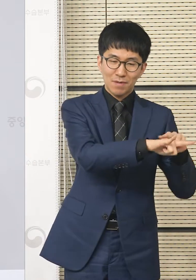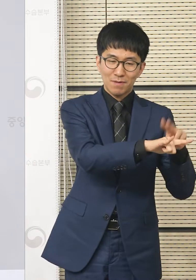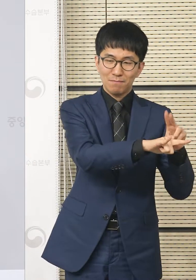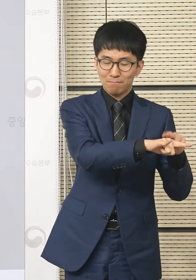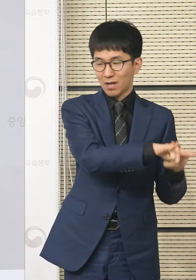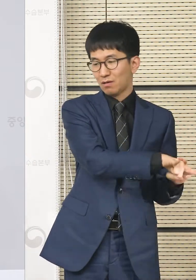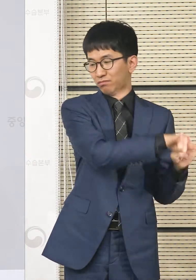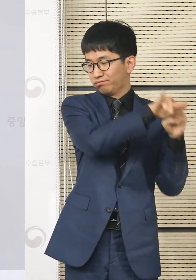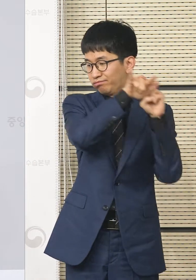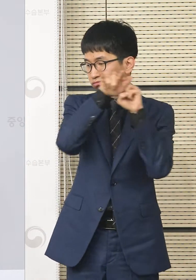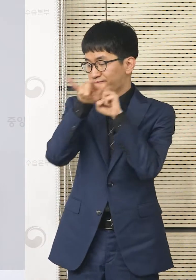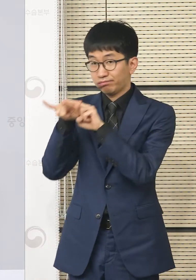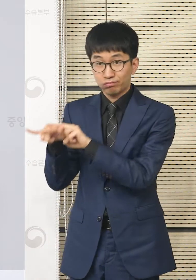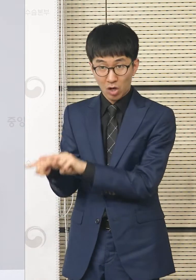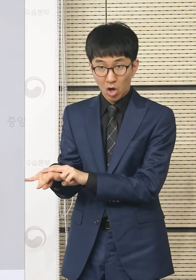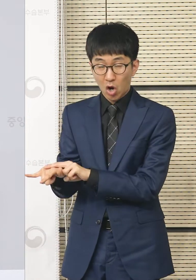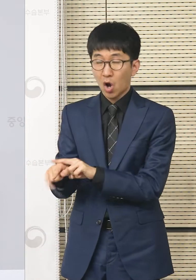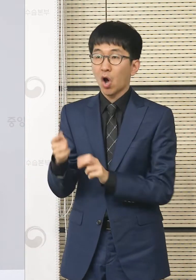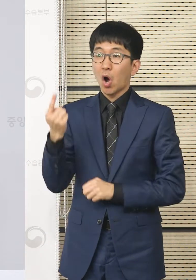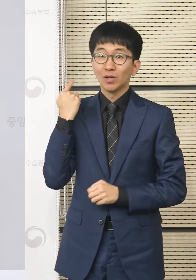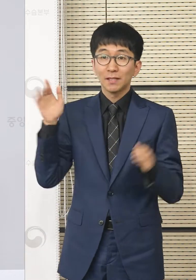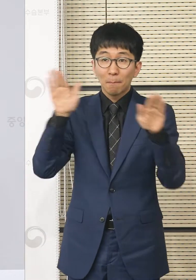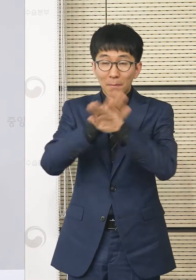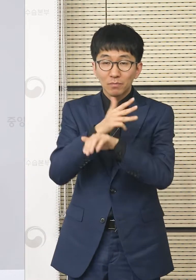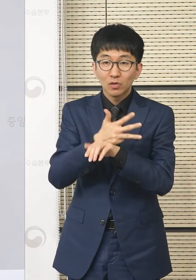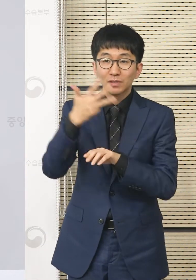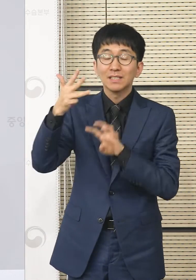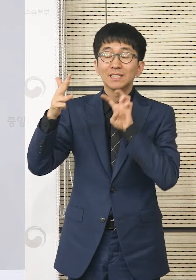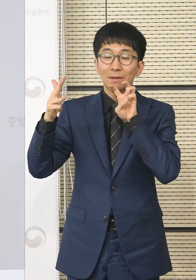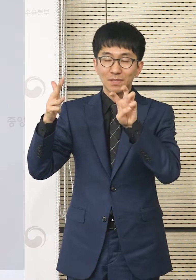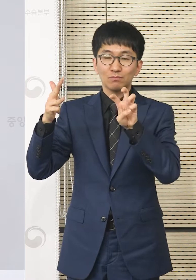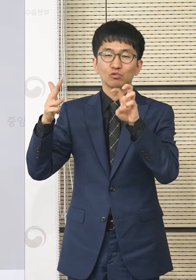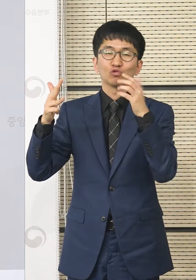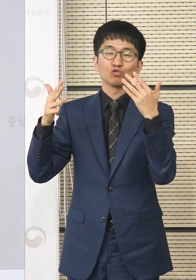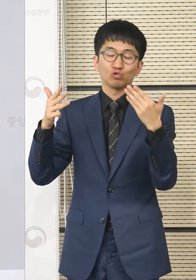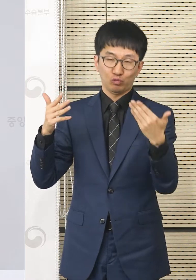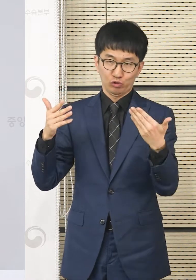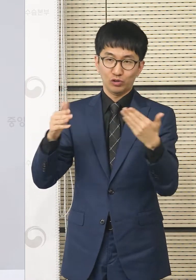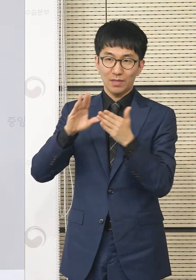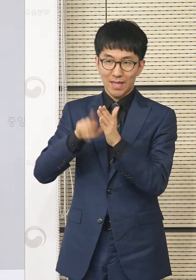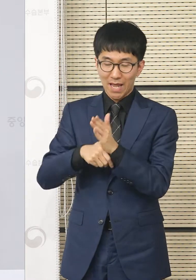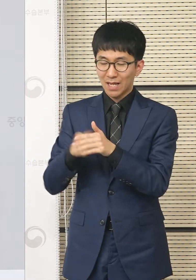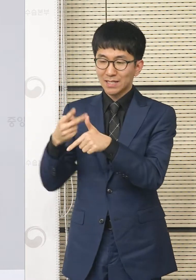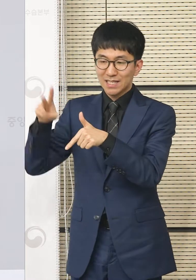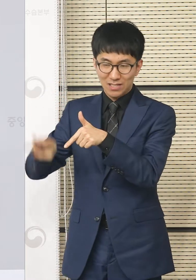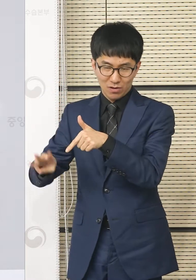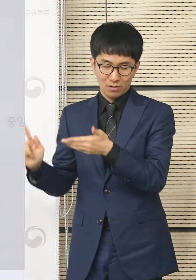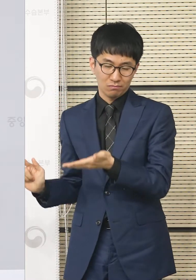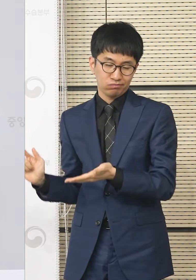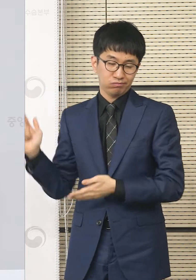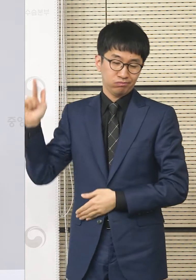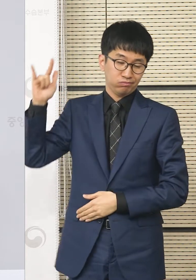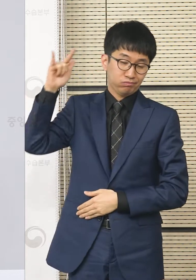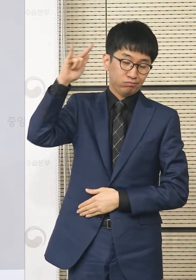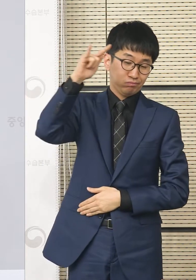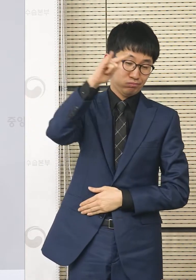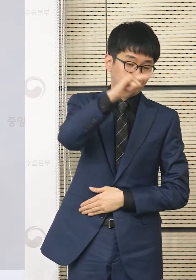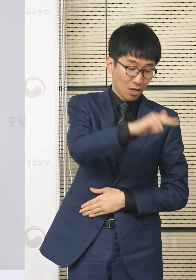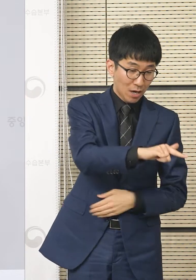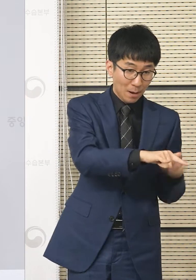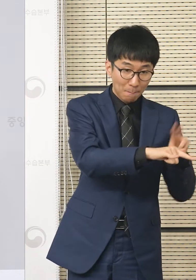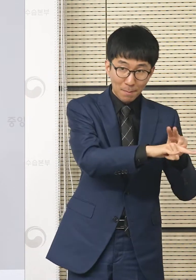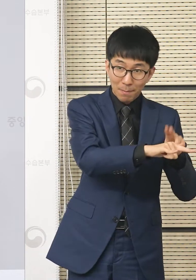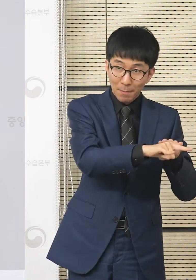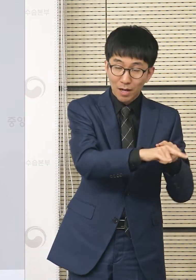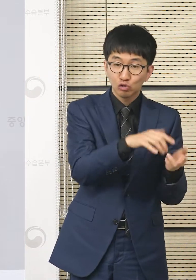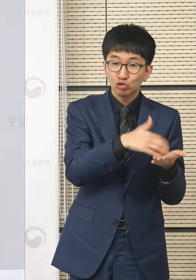항공편은 어젯밤 8시 39분에 인천공항에서 출발하여 우한 교민과 그